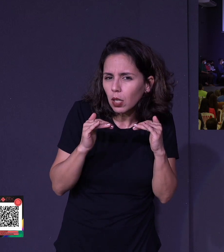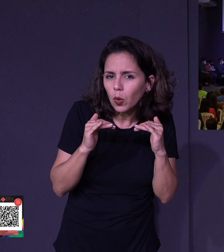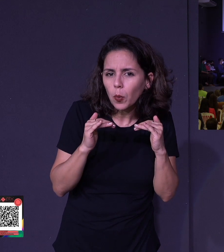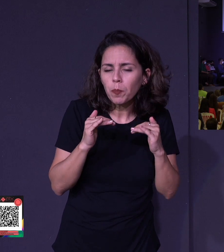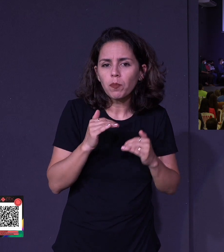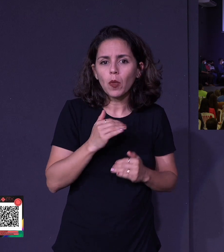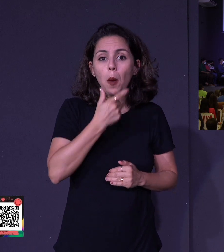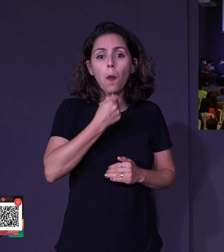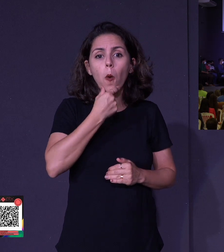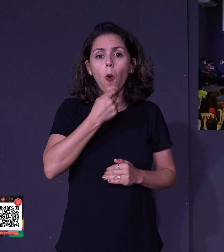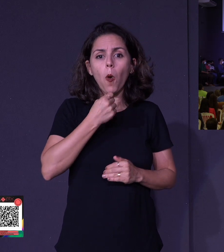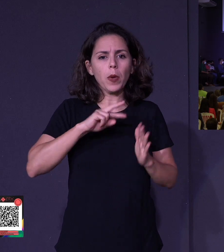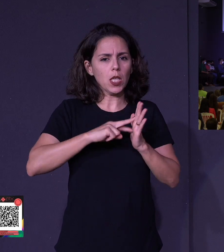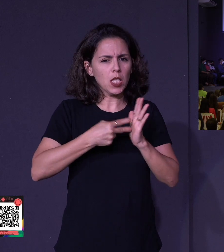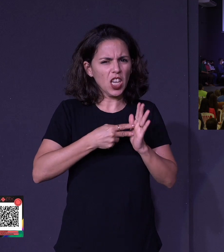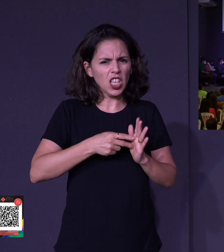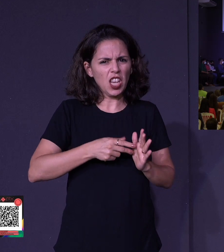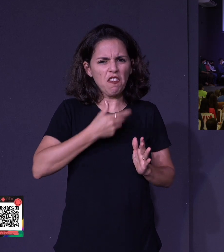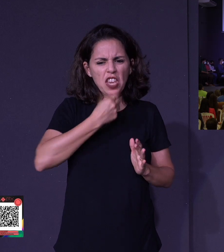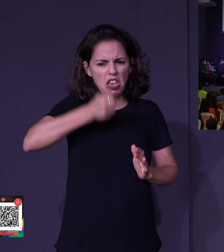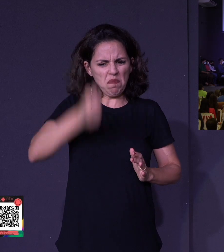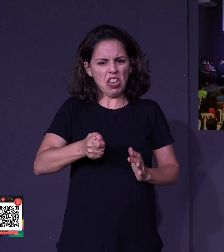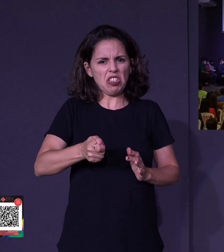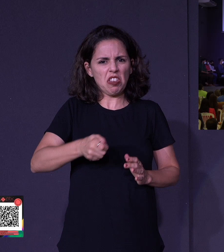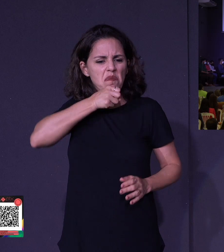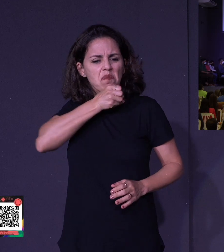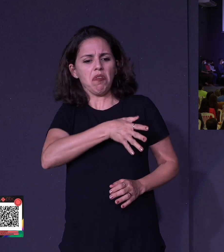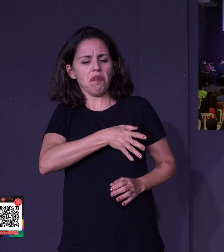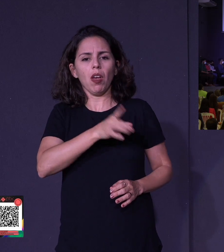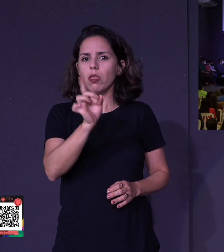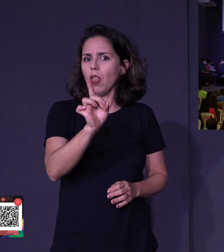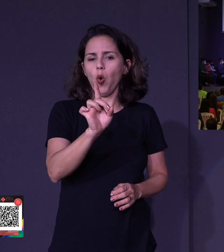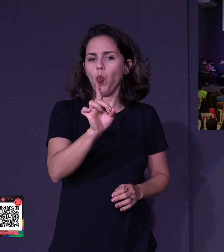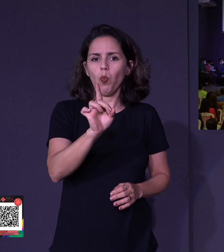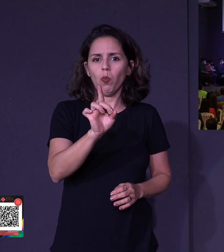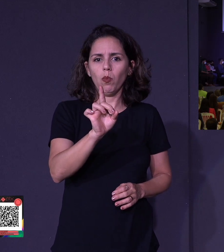Ser masculino não significa ser bruto, não significa ser ignorante.